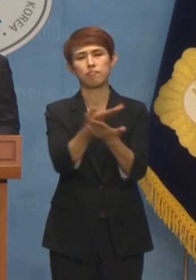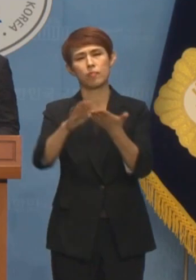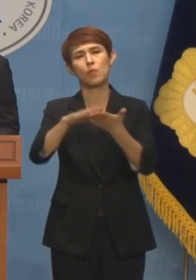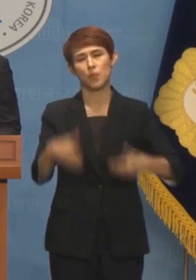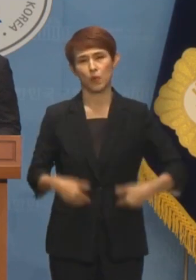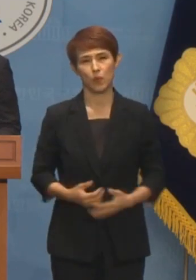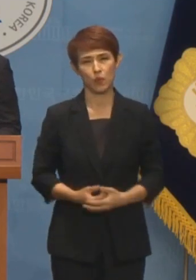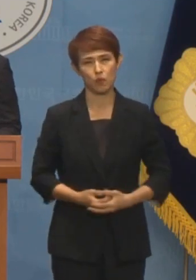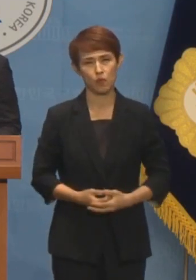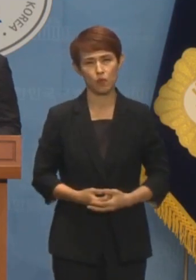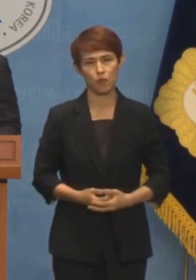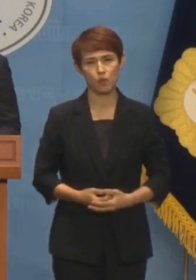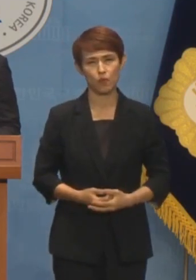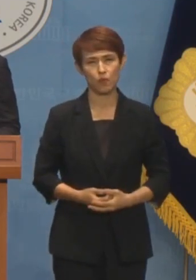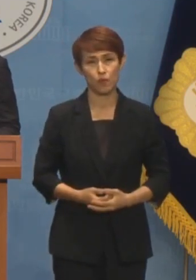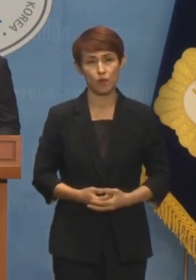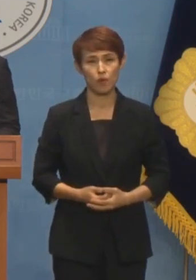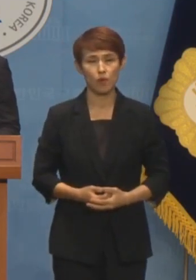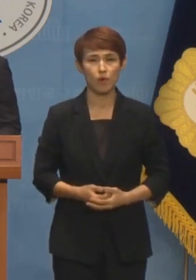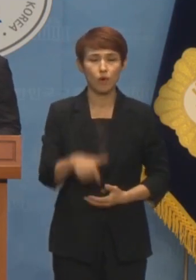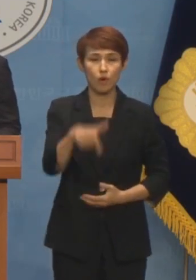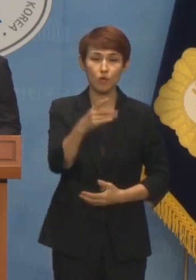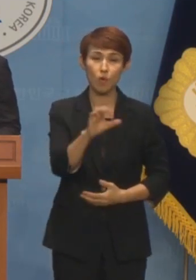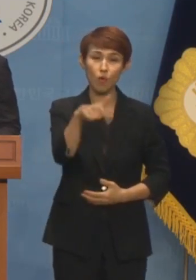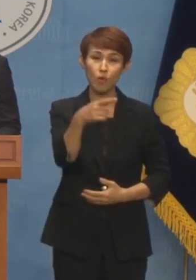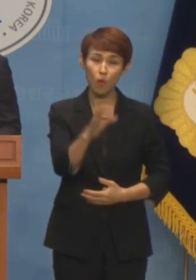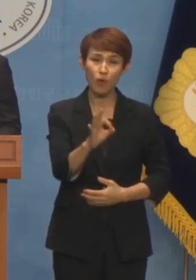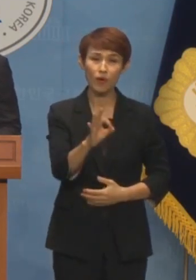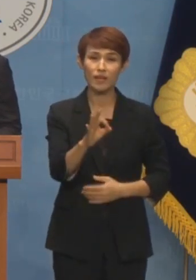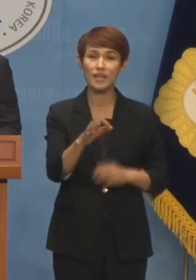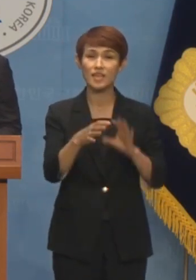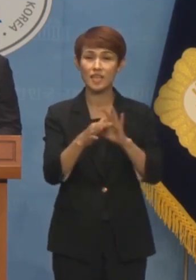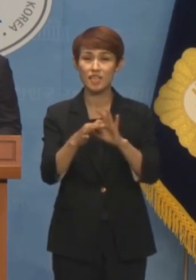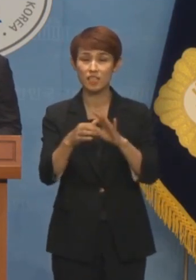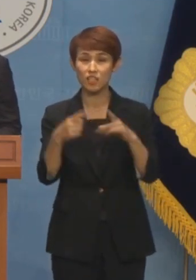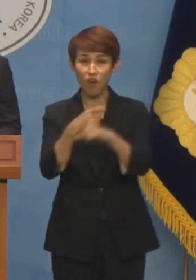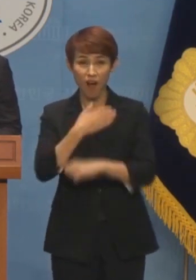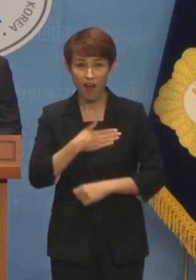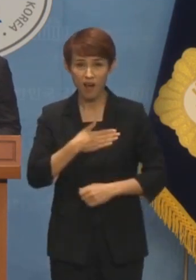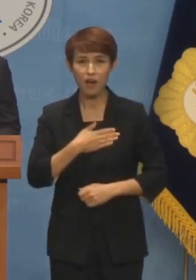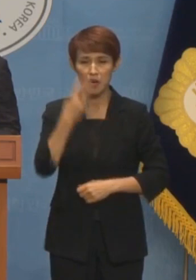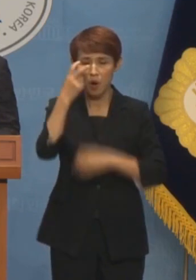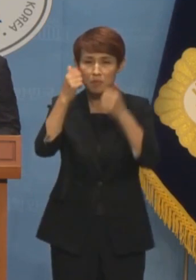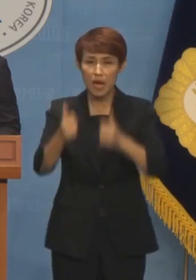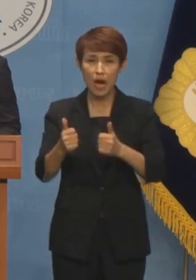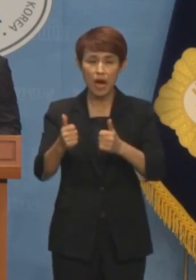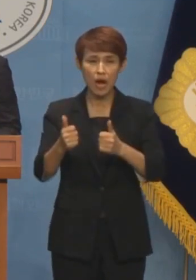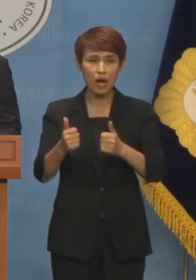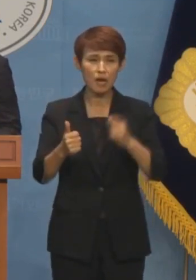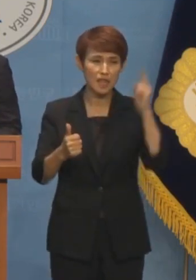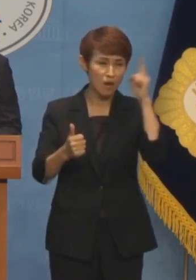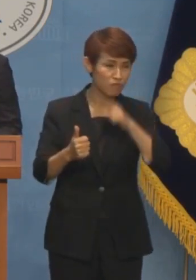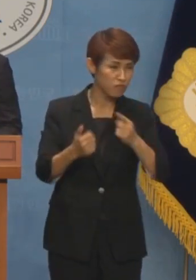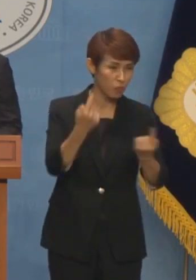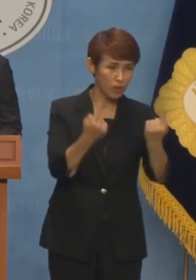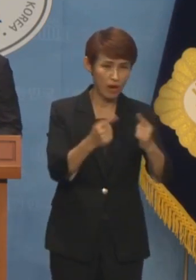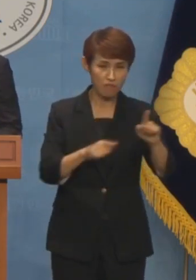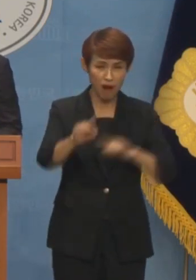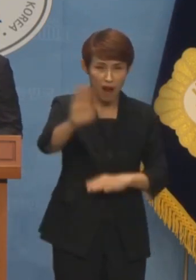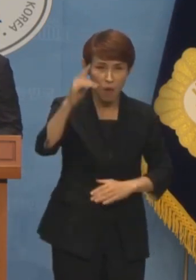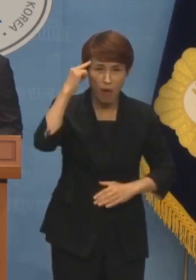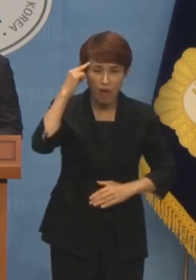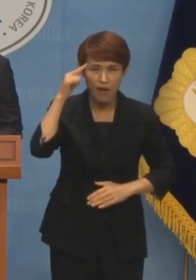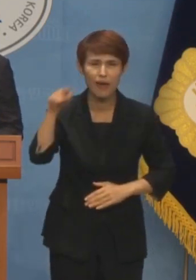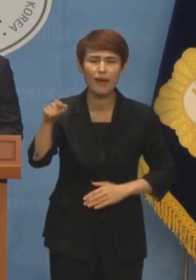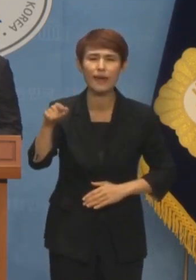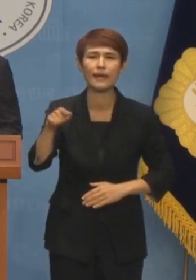공공의 적 아십니까? 거기서 이런 말을 합니다. 왜 검사가 나쁜 놈들보다 빠르지 못하냐? 저는 그